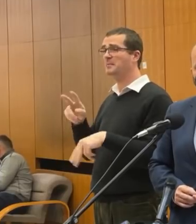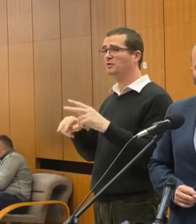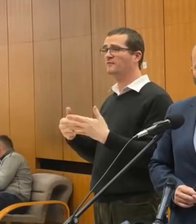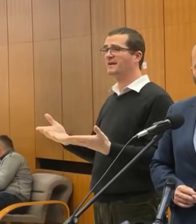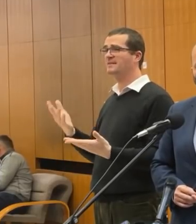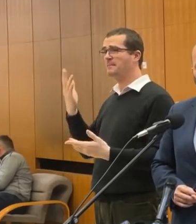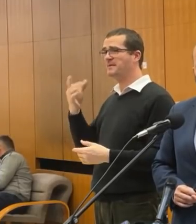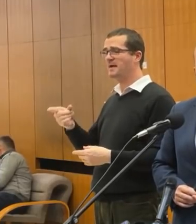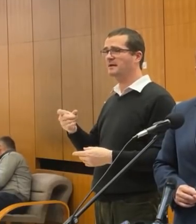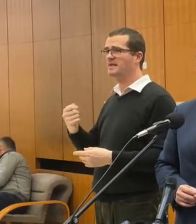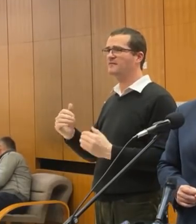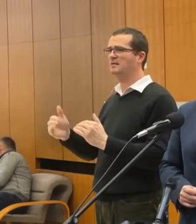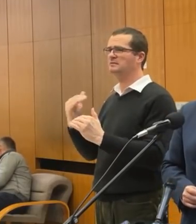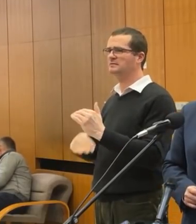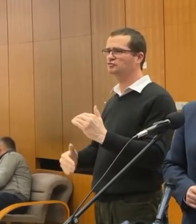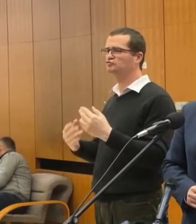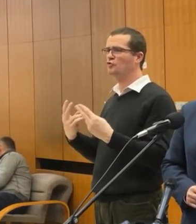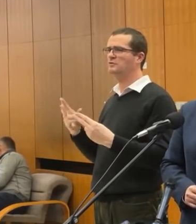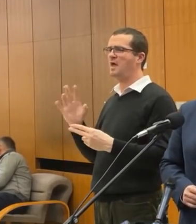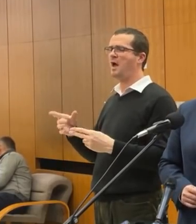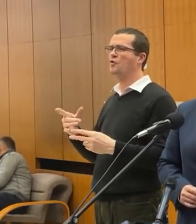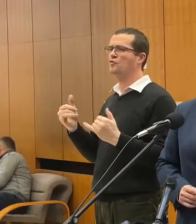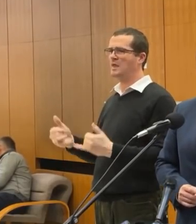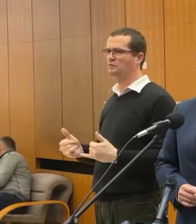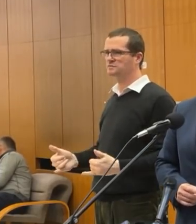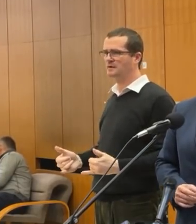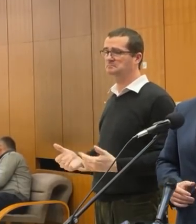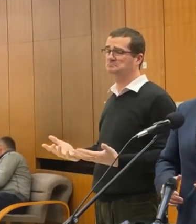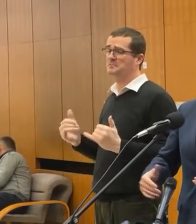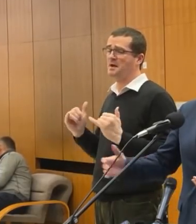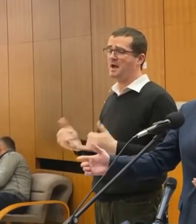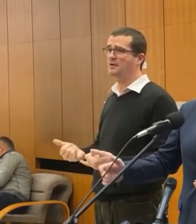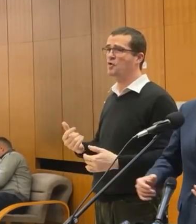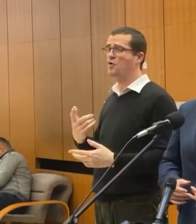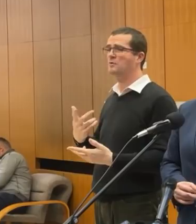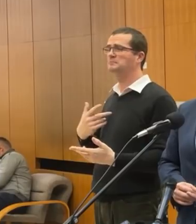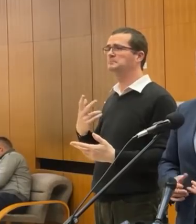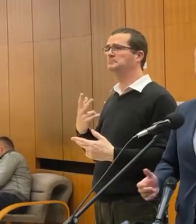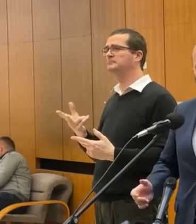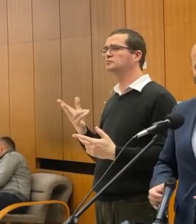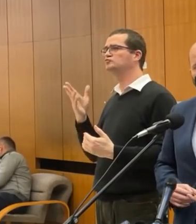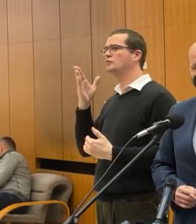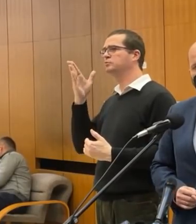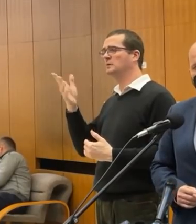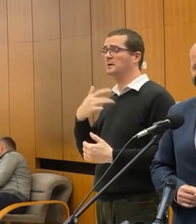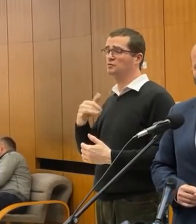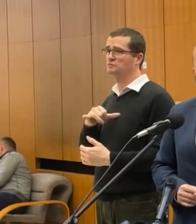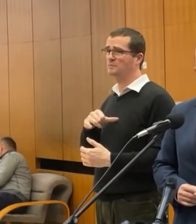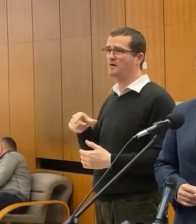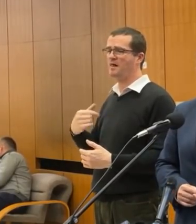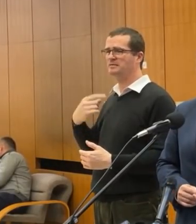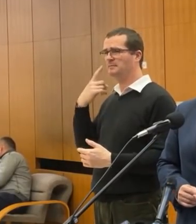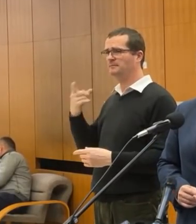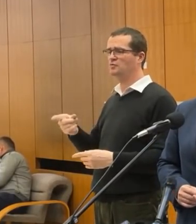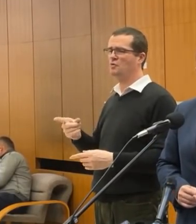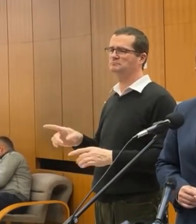verejnej mienky dávajú Olano výrazne nižšie hodnoty, ako sa ukážu vo voľbách. Čiže áno, z hľadiska tendencie je to zaujímavé, ale